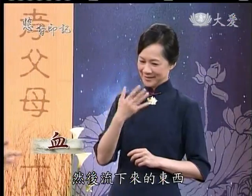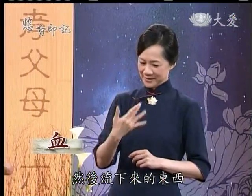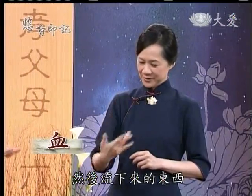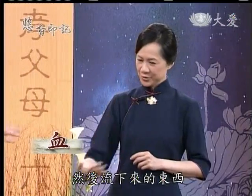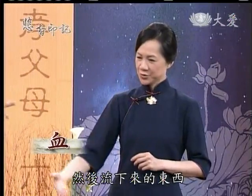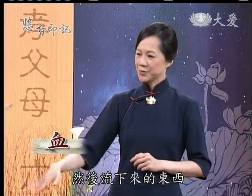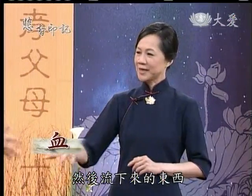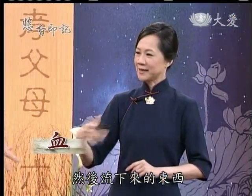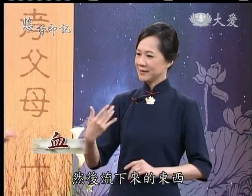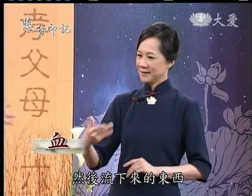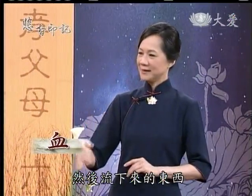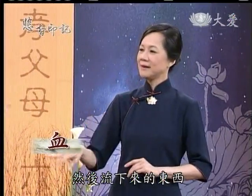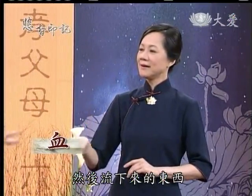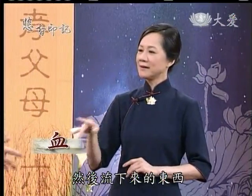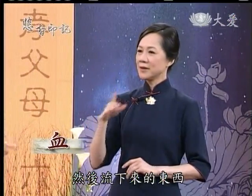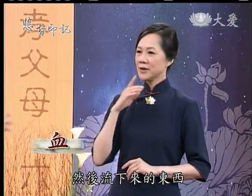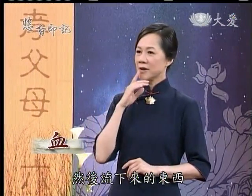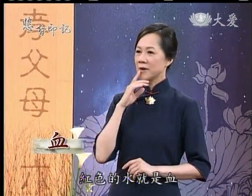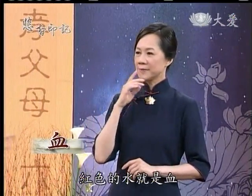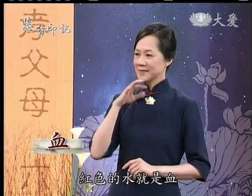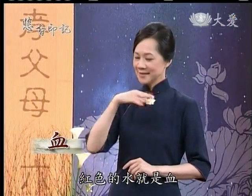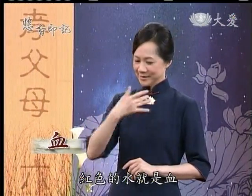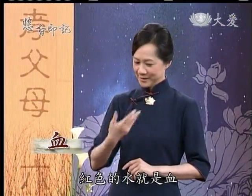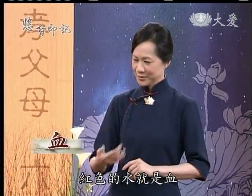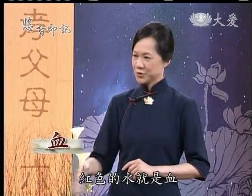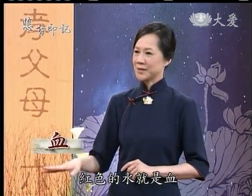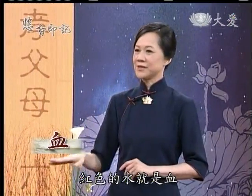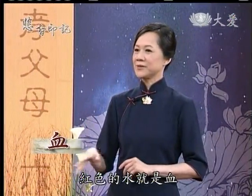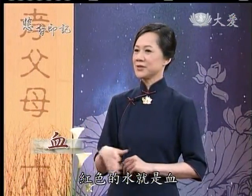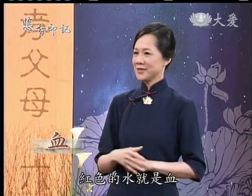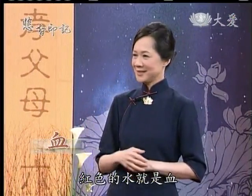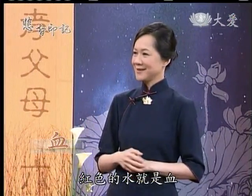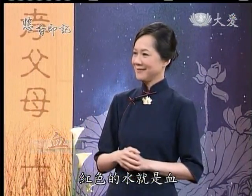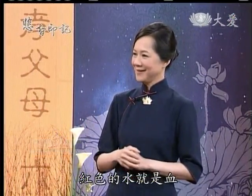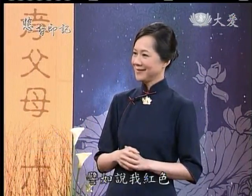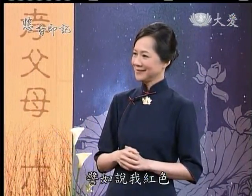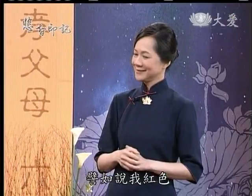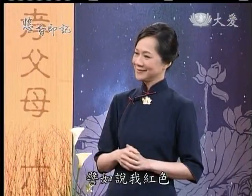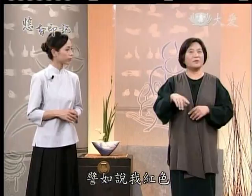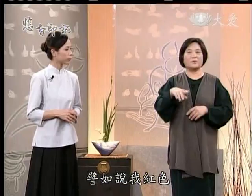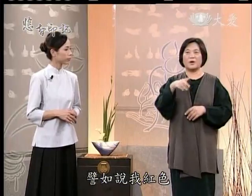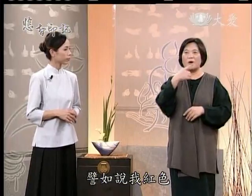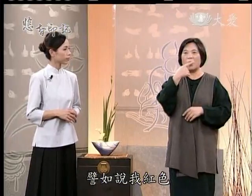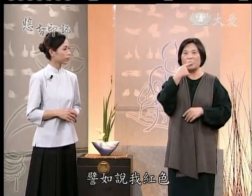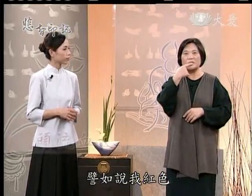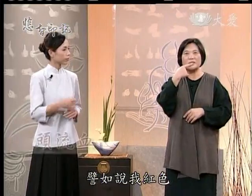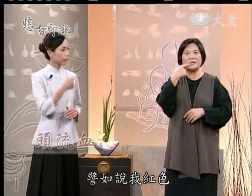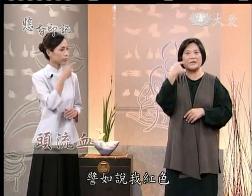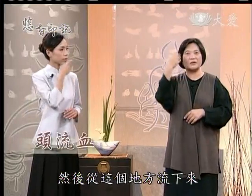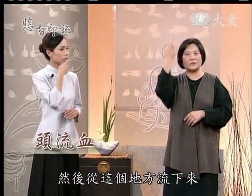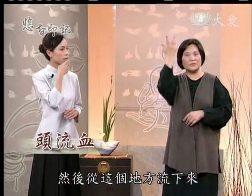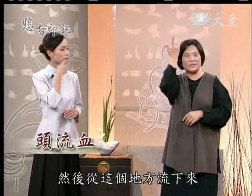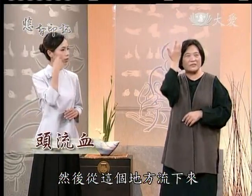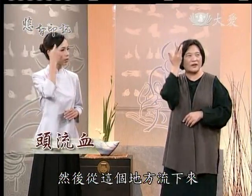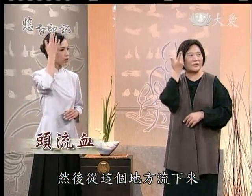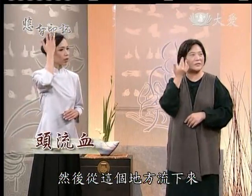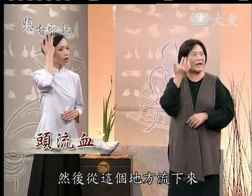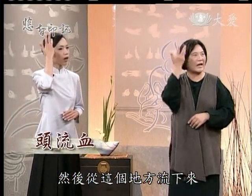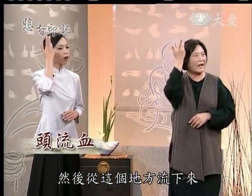后流下来的东西， 红色的水就是血， 嗯，比如说我红色，然后从这个地方流下